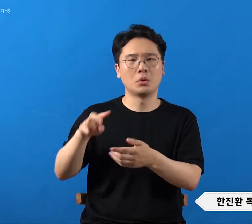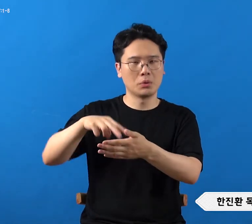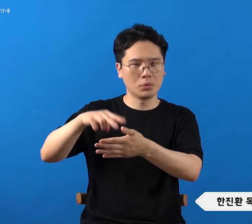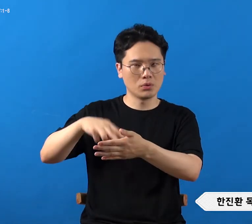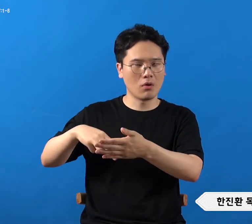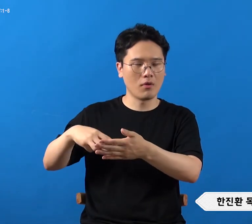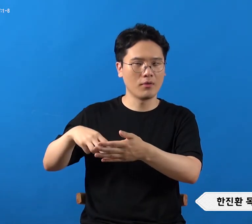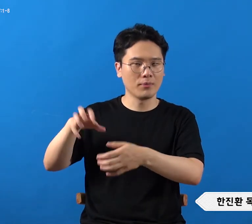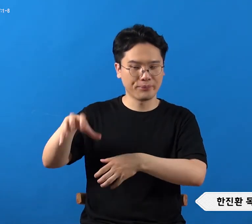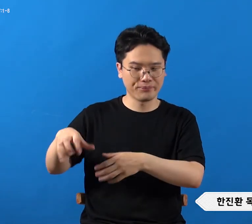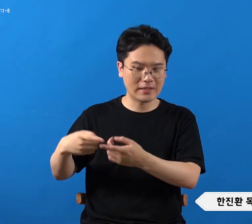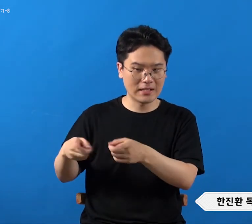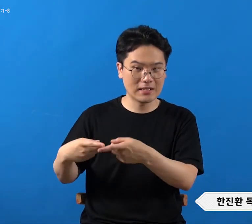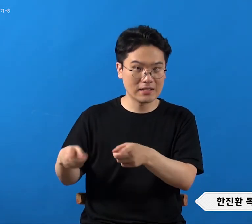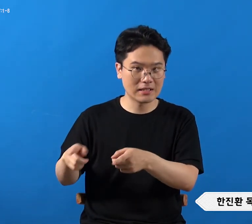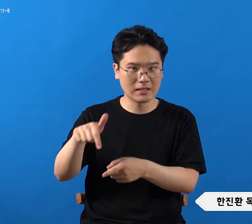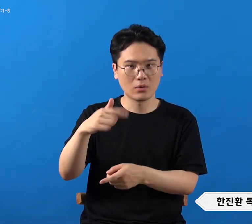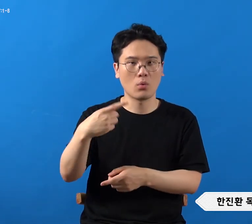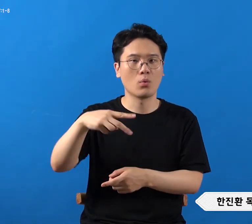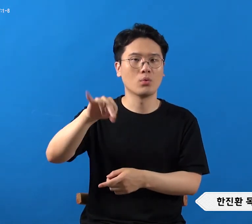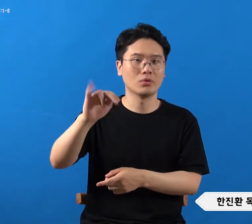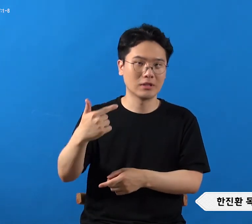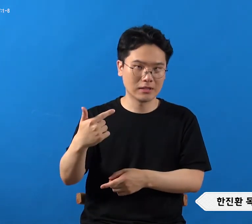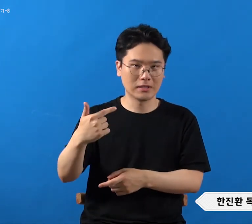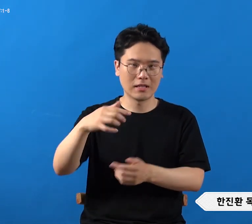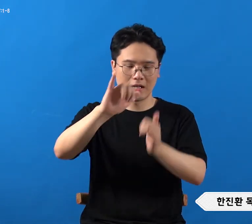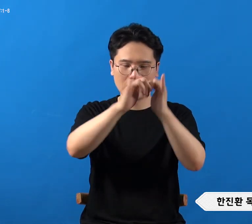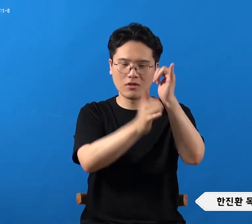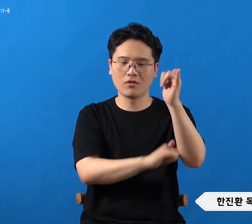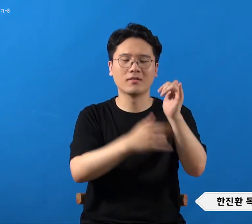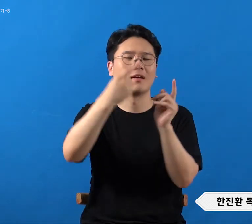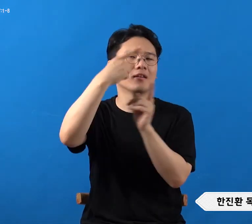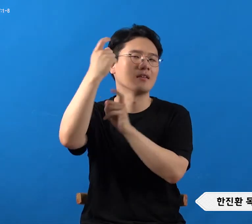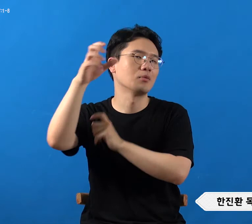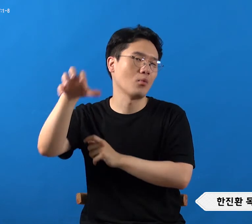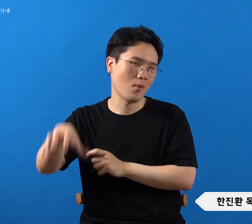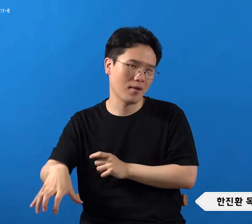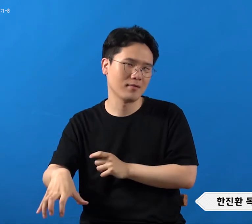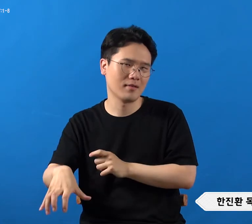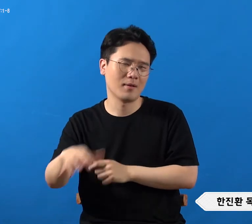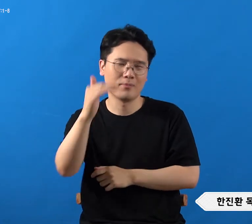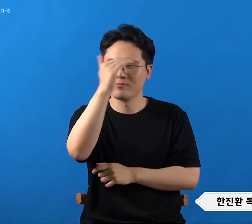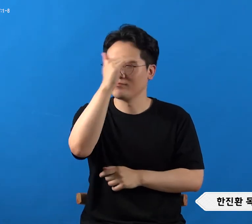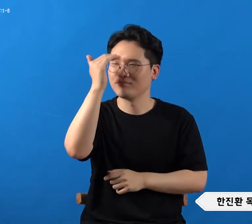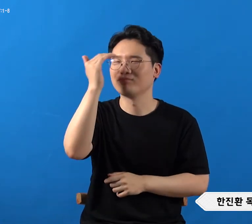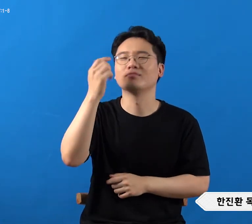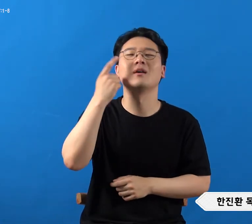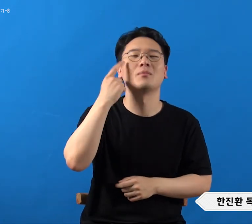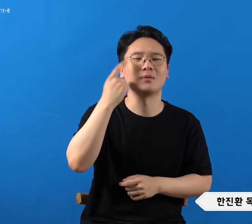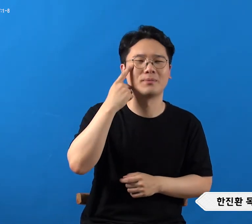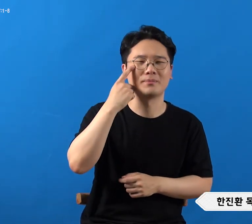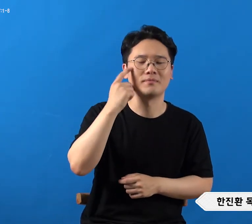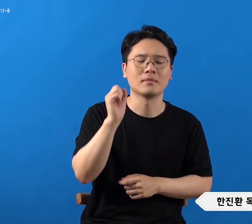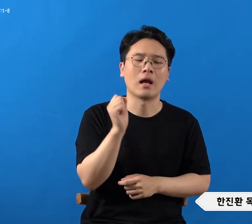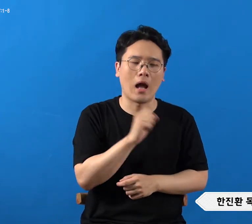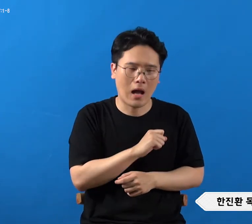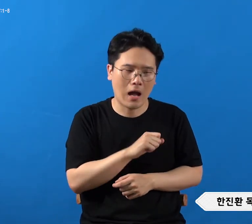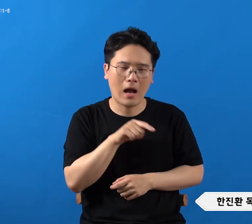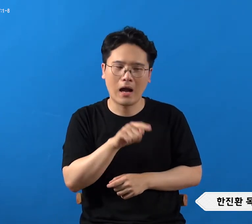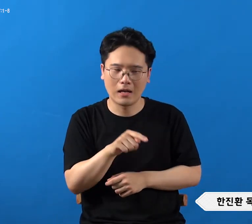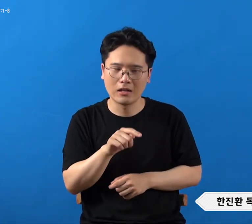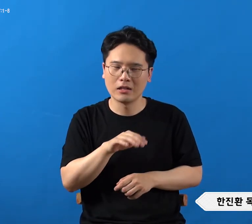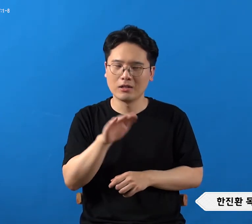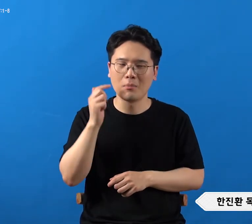고신 역사기념관을 한번 꼭 둘러보시기를 바랍니다. 아, 이게 우리 목사님 기도의 결실이구나